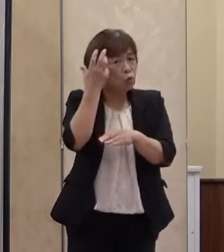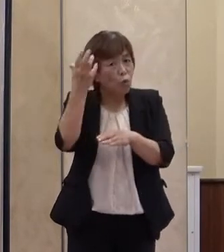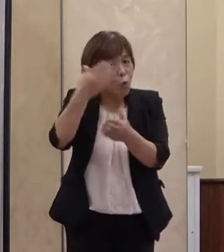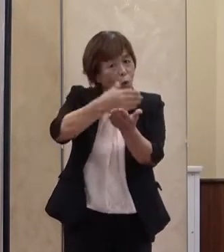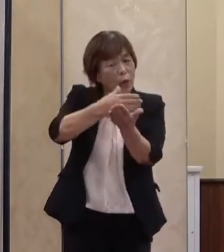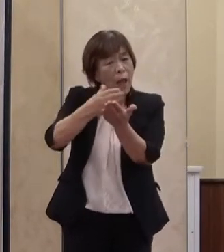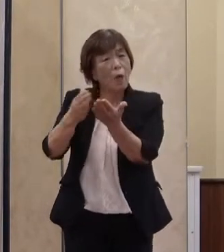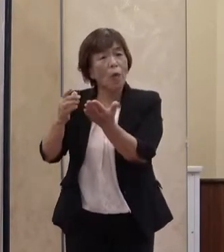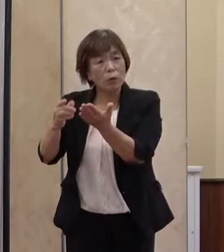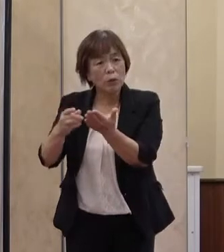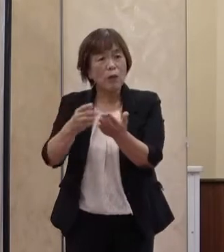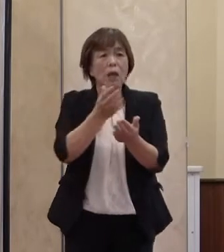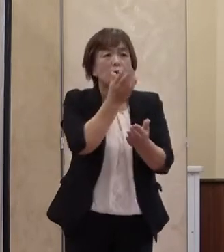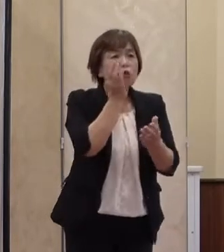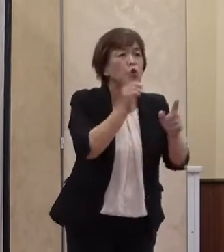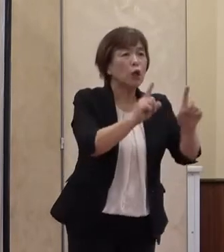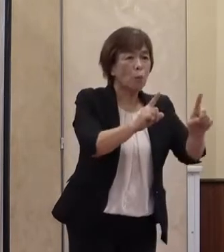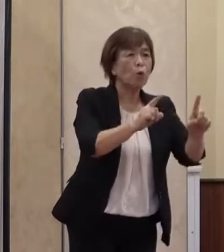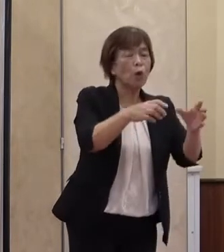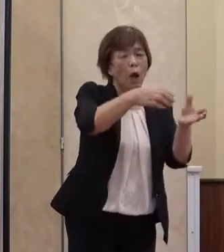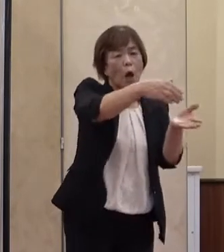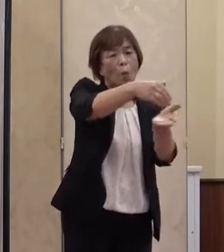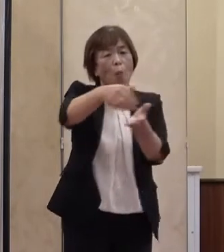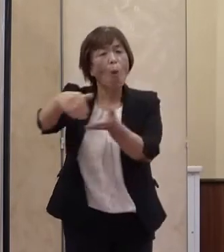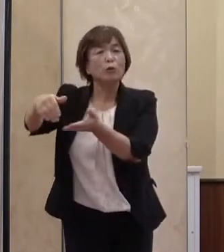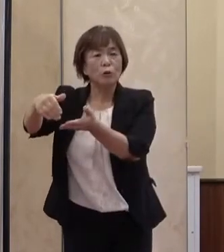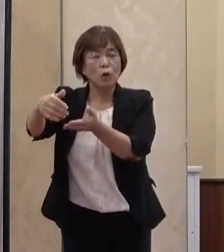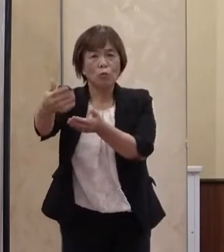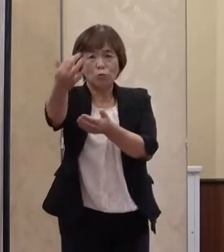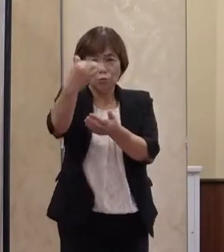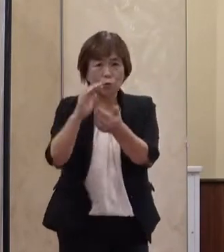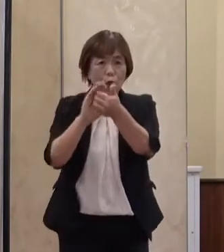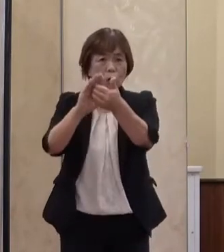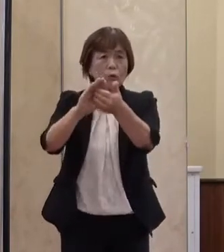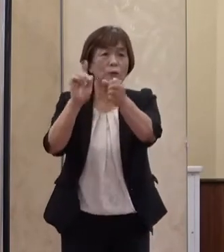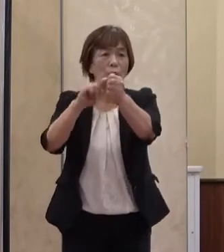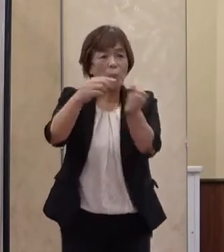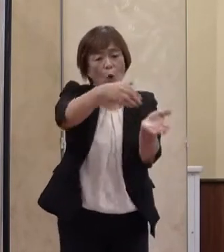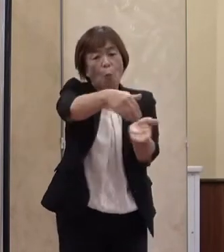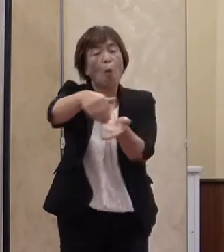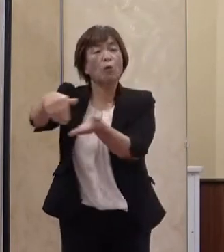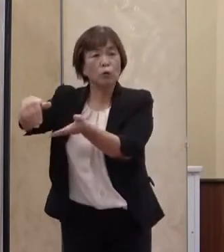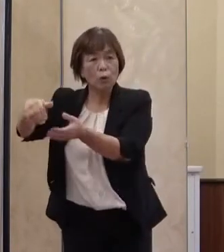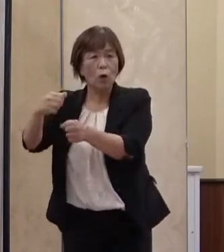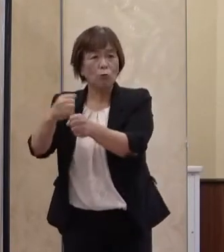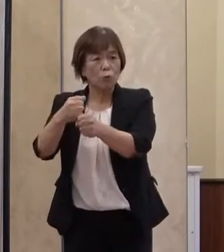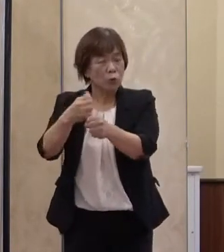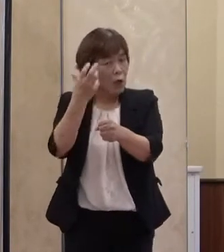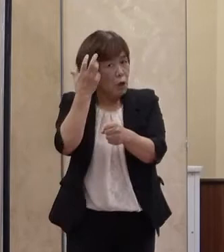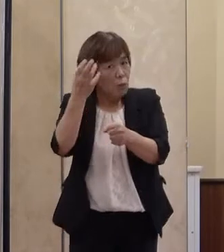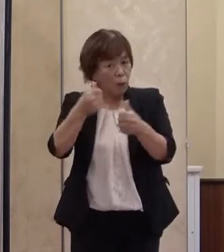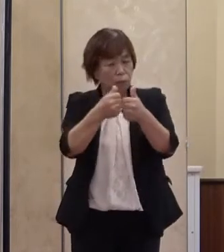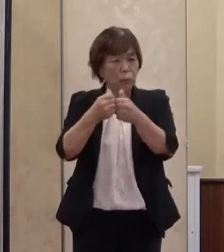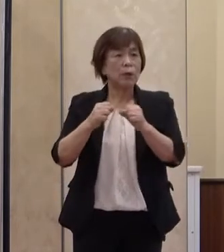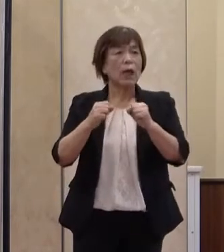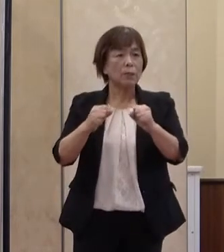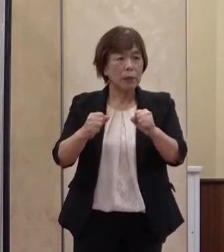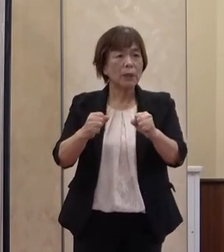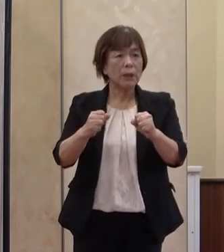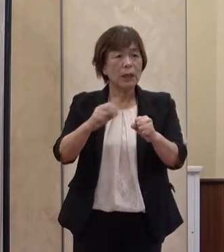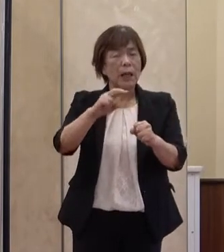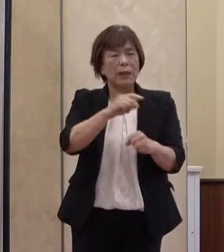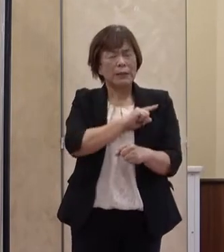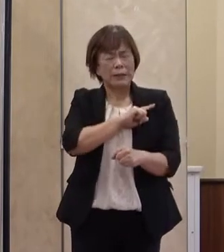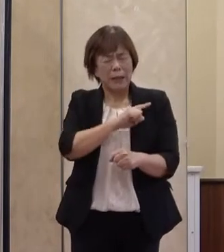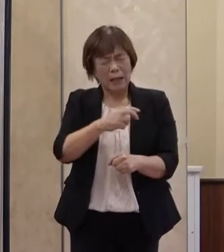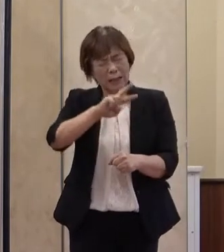その水門であったりその防潮堤というのを今実施をしているところです。ですので、まあ、最大のリスクを考えなが